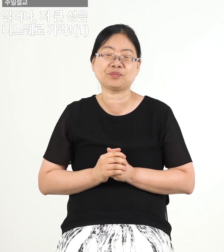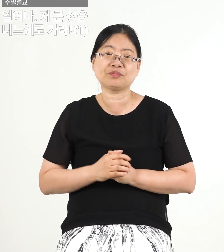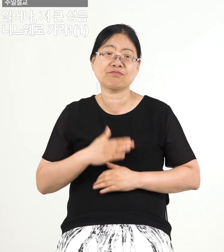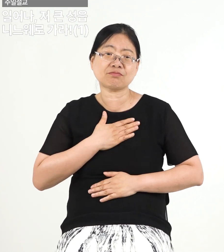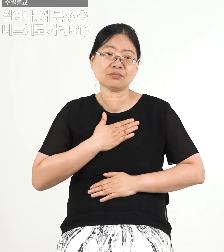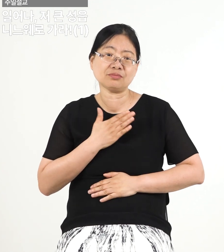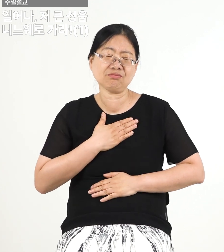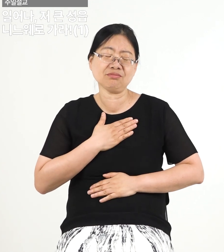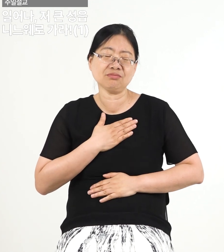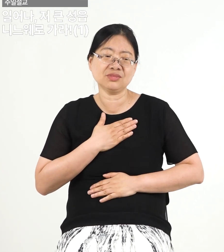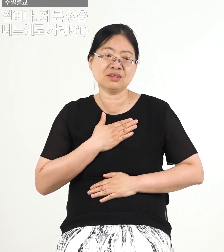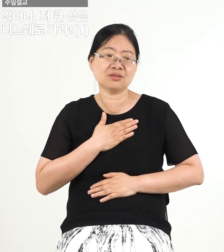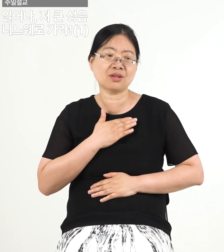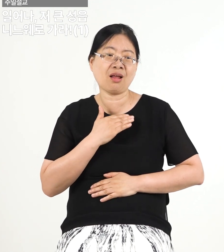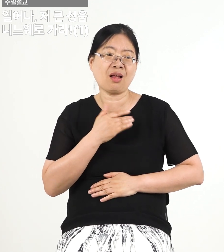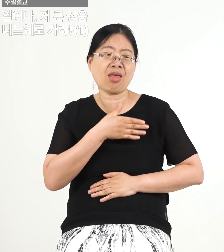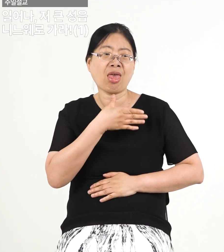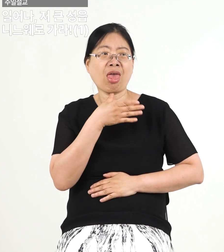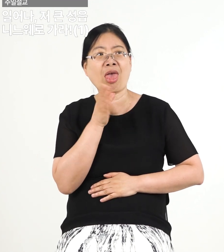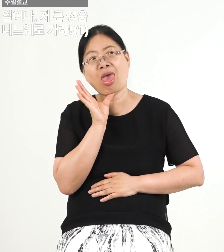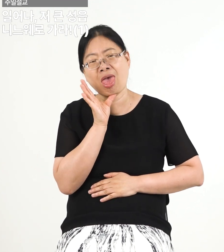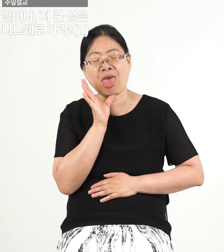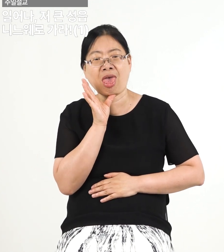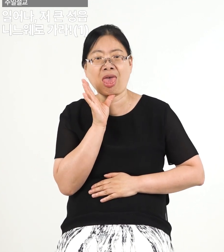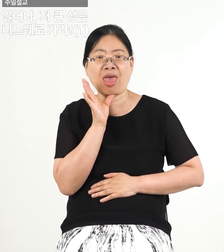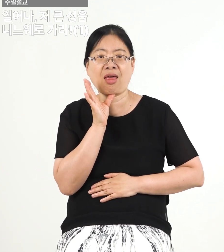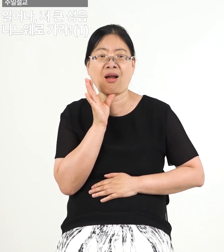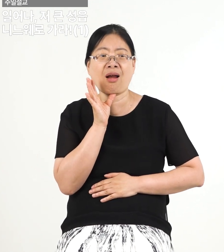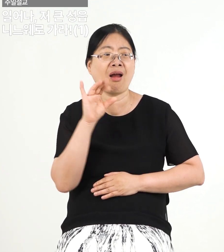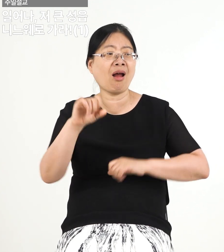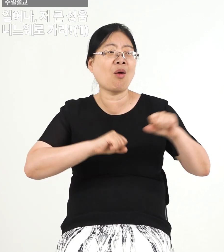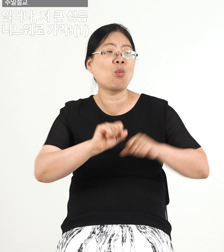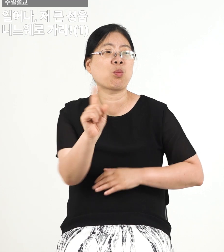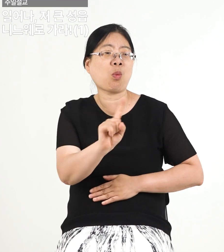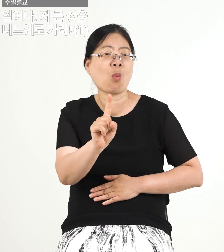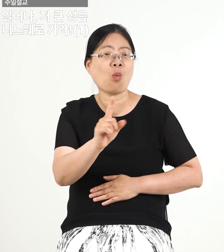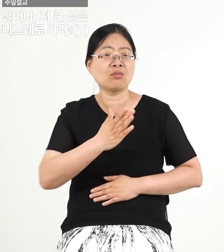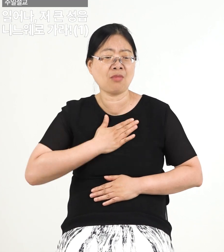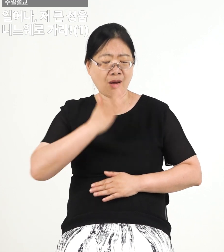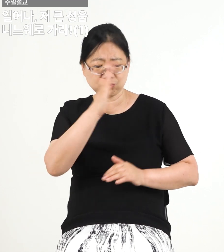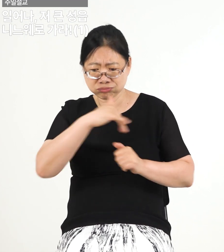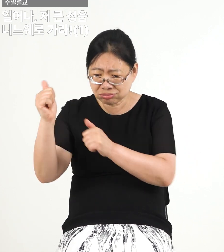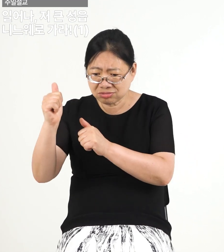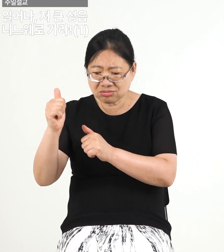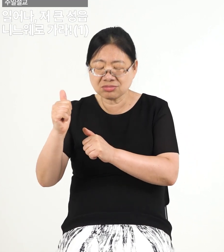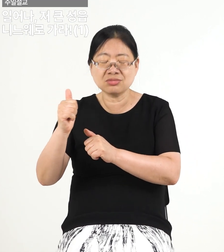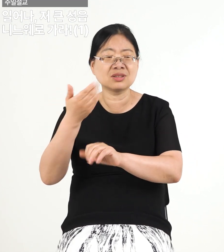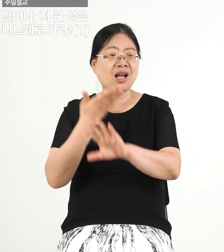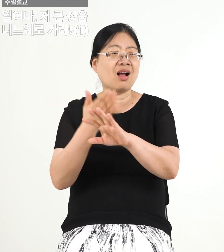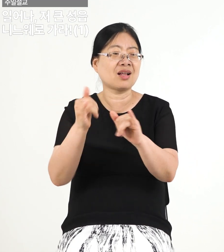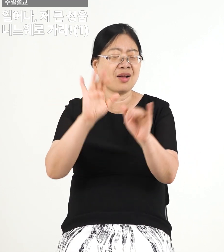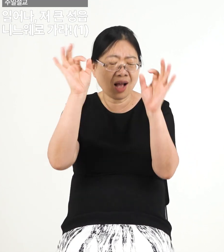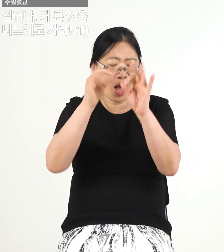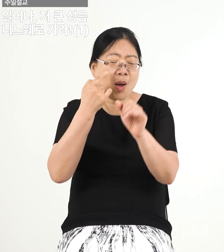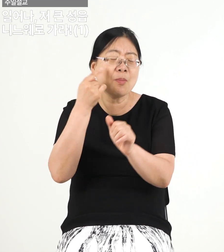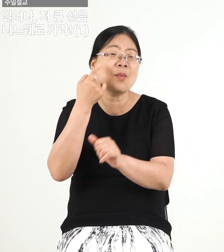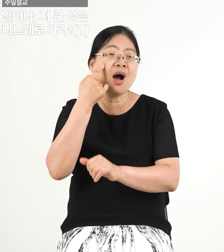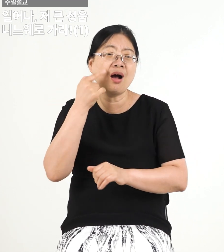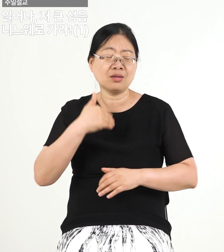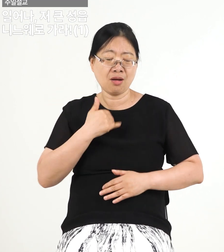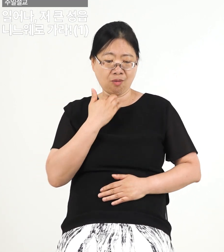내가 뭘 한다고 이제서 날 부르십니까? 딴 데 가서 알아보십시오. 내가 나이가